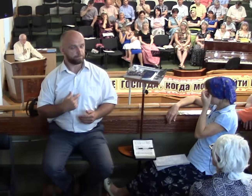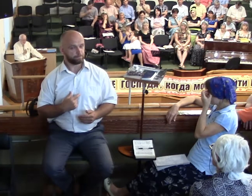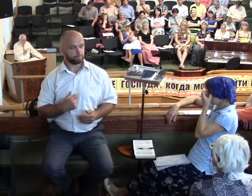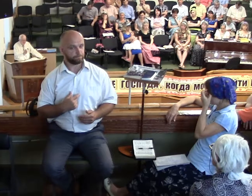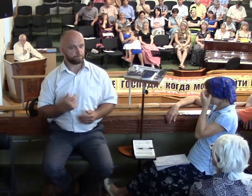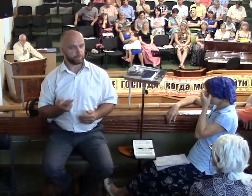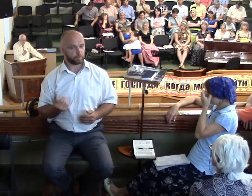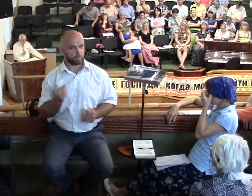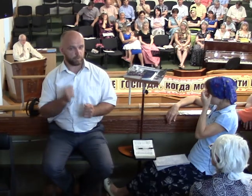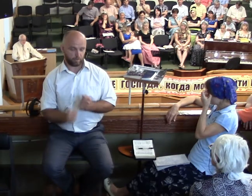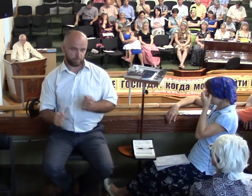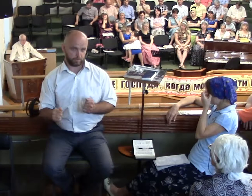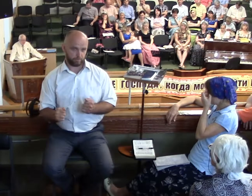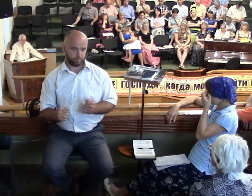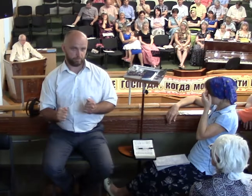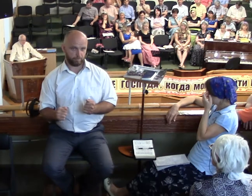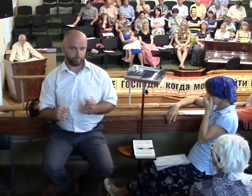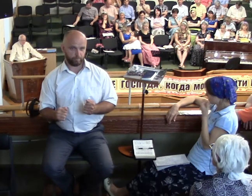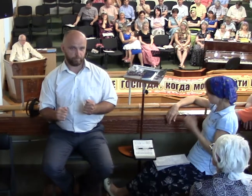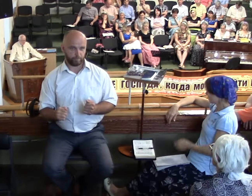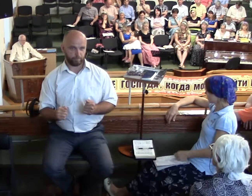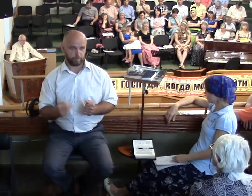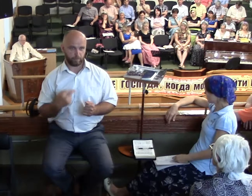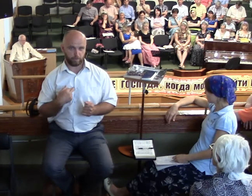нас, знаете,